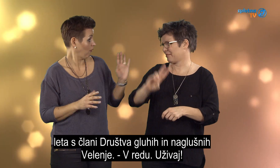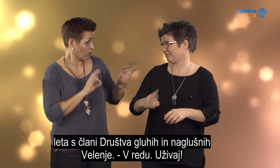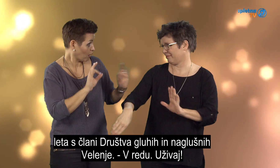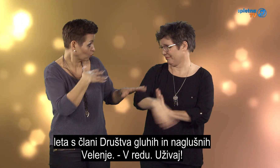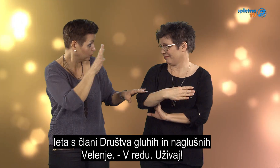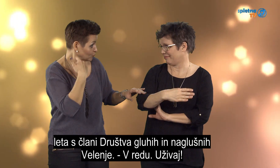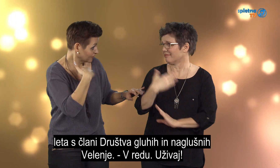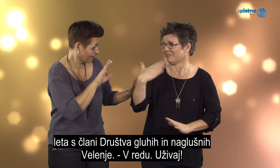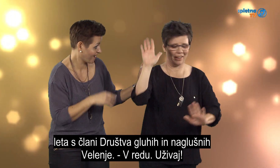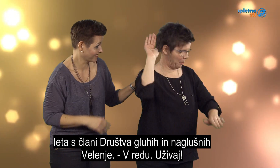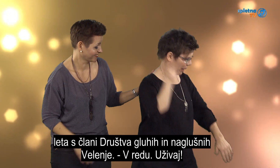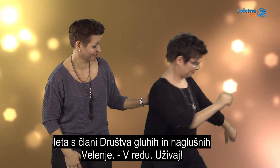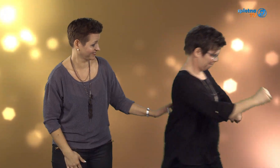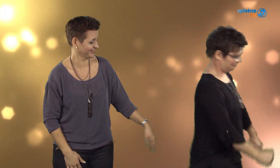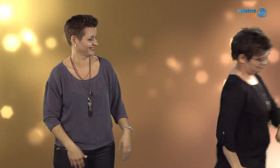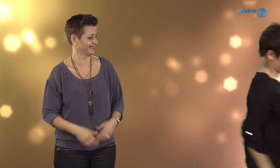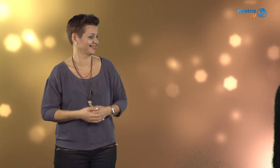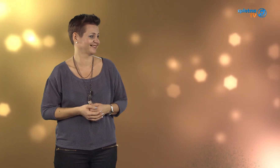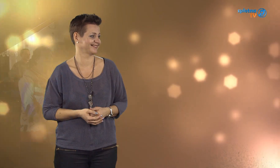V redu, uživaj!